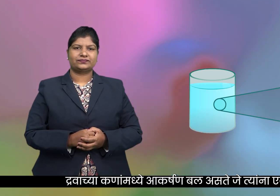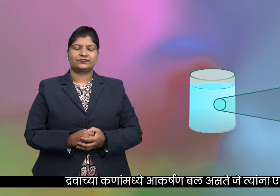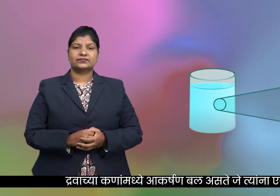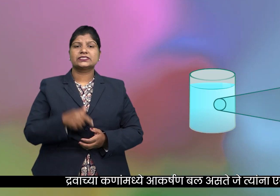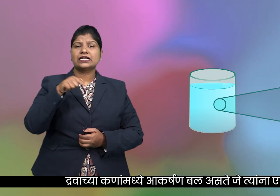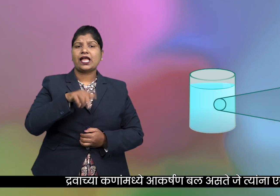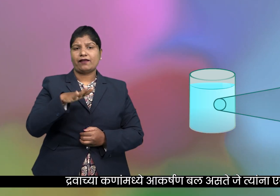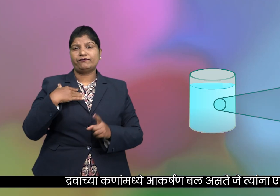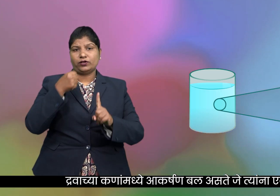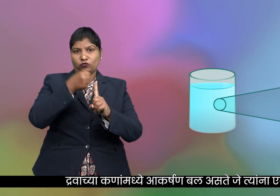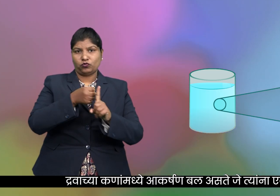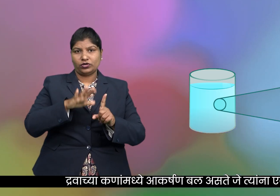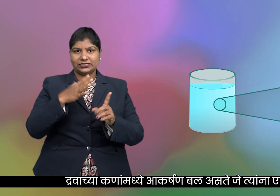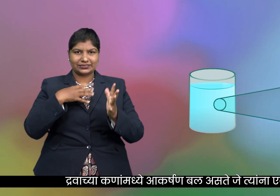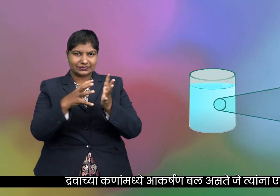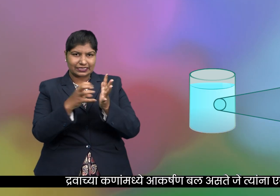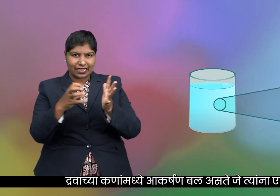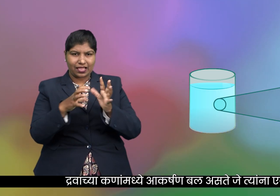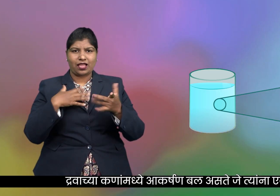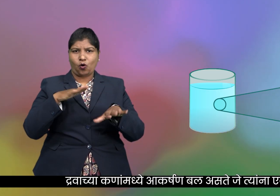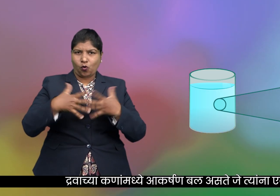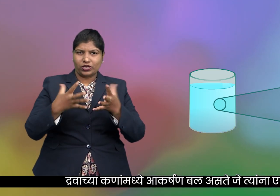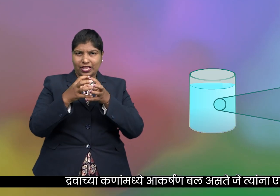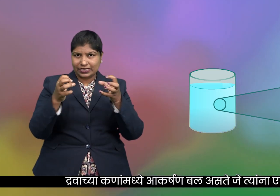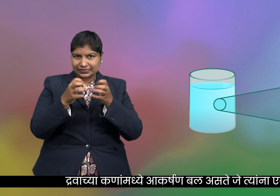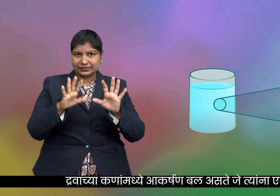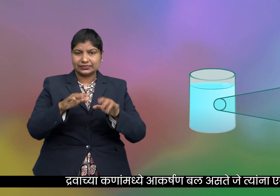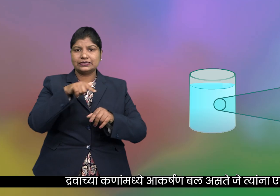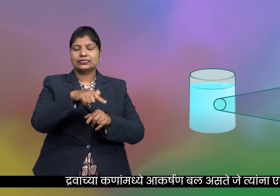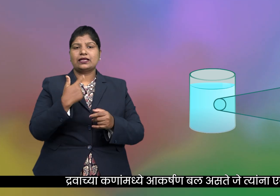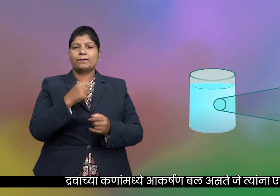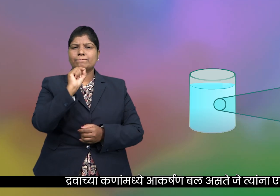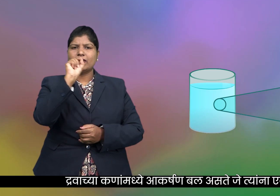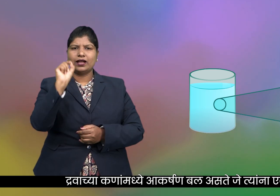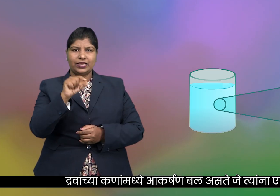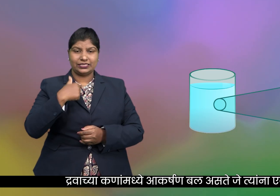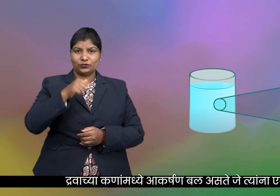द्रवांच्या कणांमध्ये आकर्षण बल असते जे त्यांना एकत्र धरते.